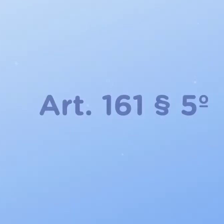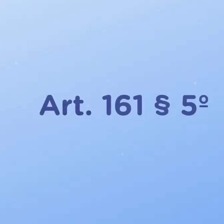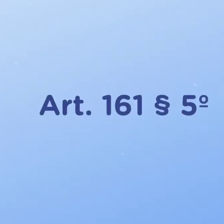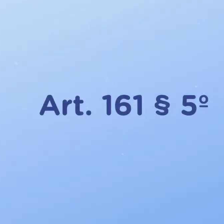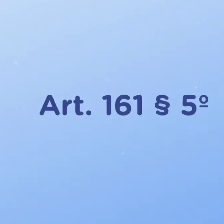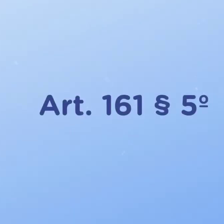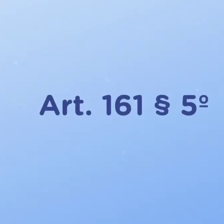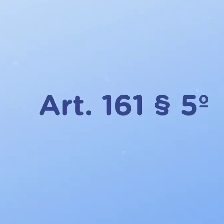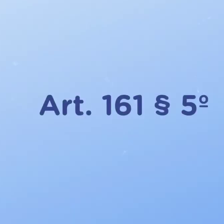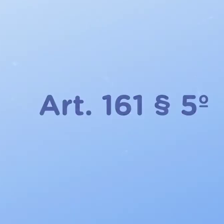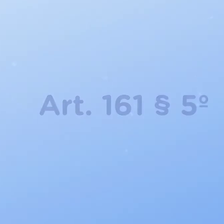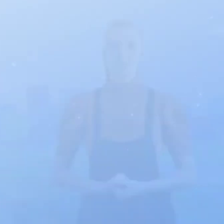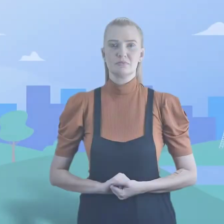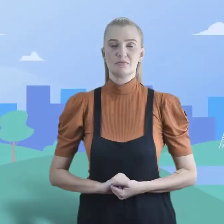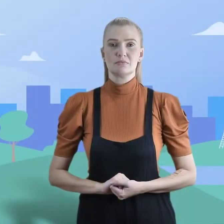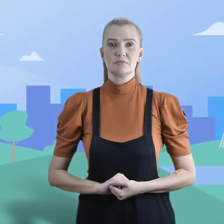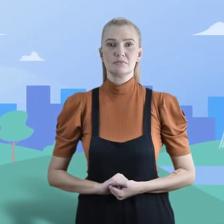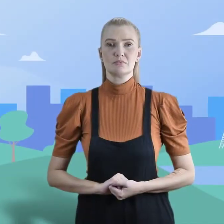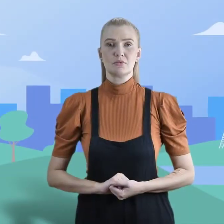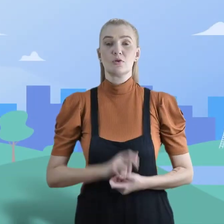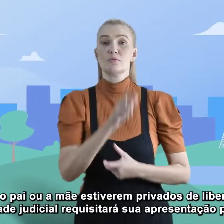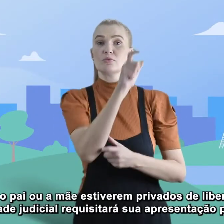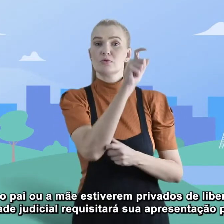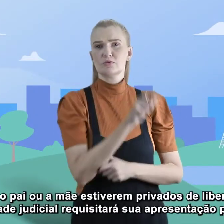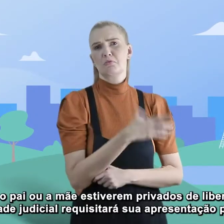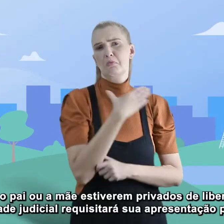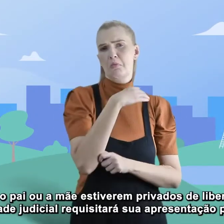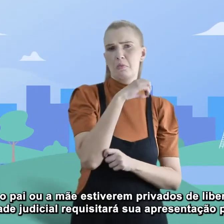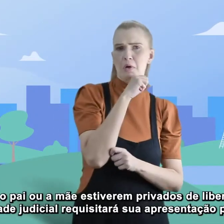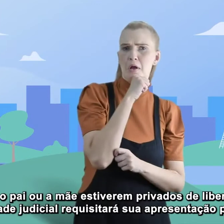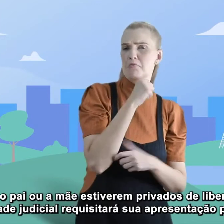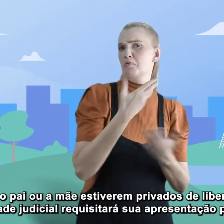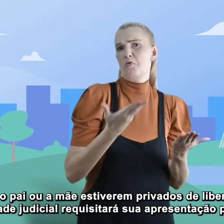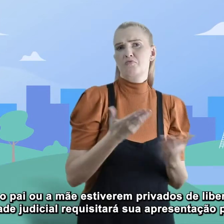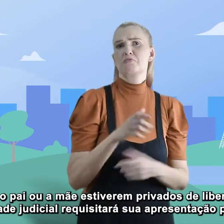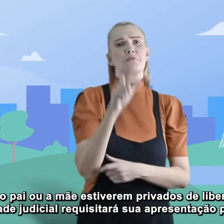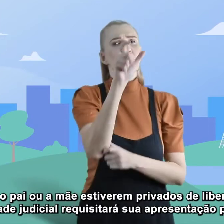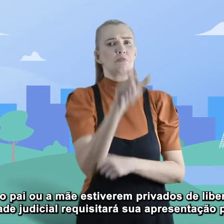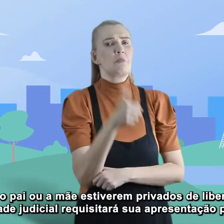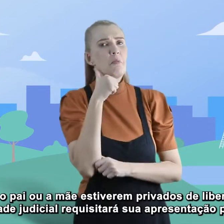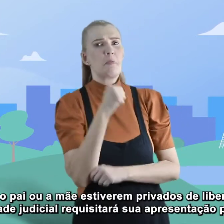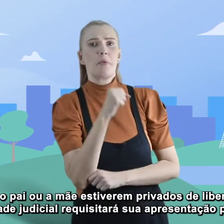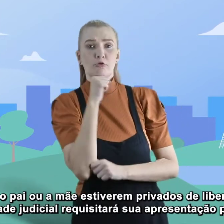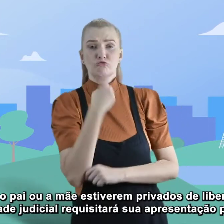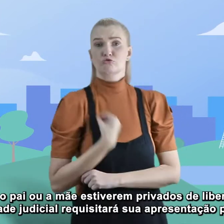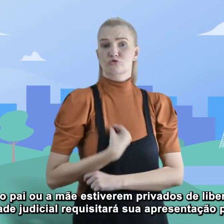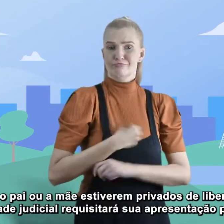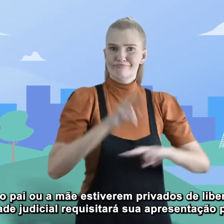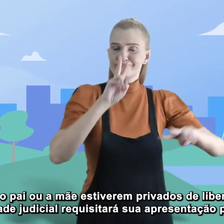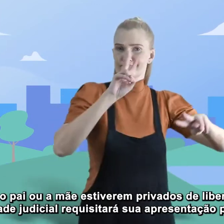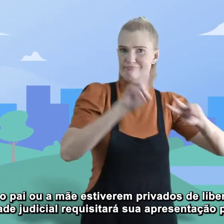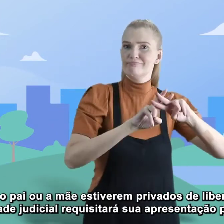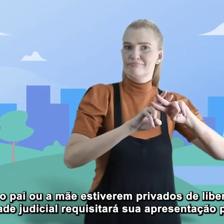Artigo 161, parágrafo 5º. Se o pai ou a mãe estiverem privados de liberdade,